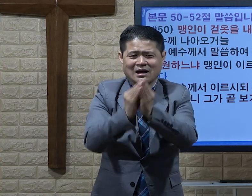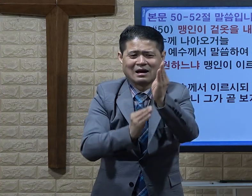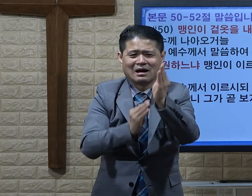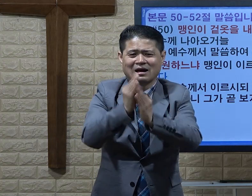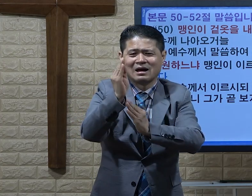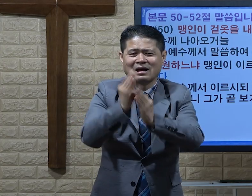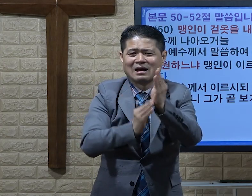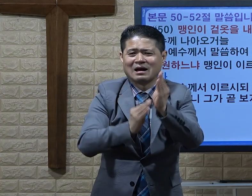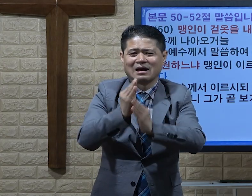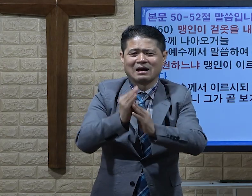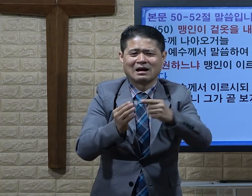것입니다.